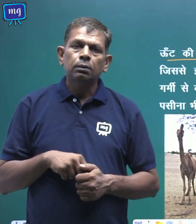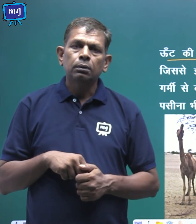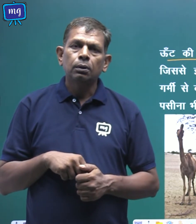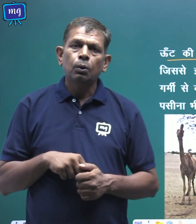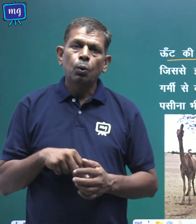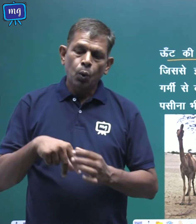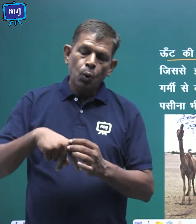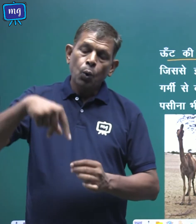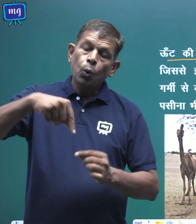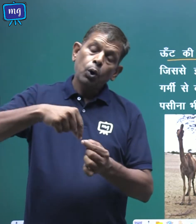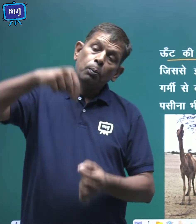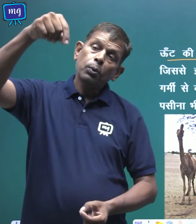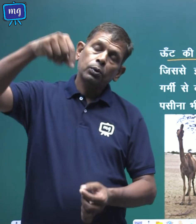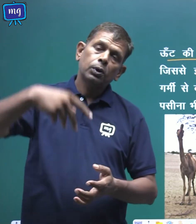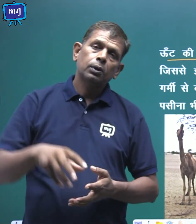लंबी होती हैं